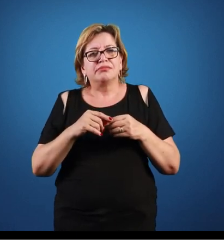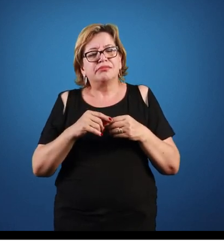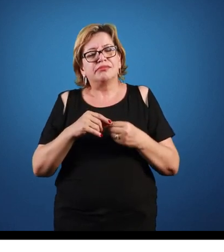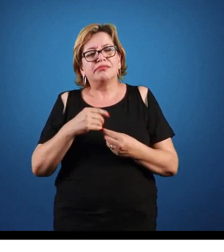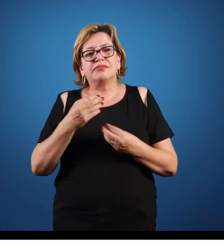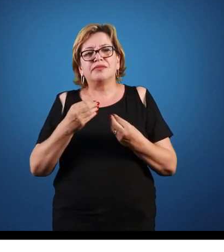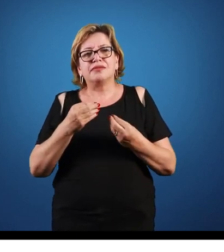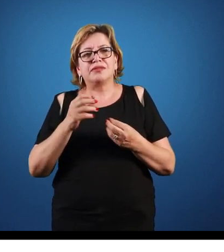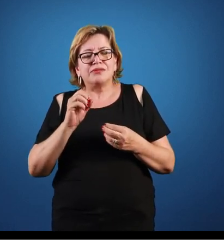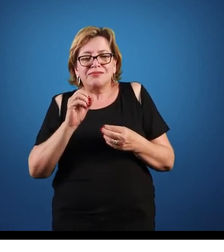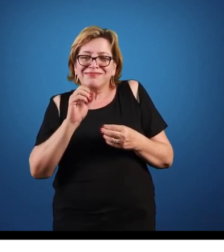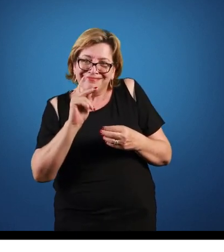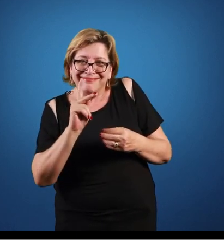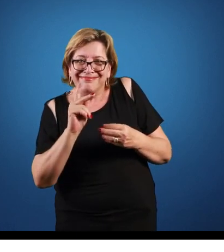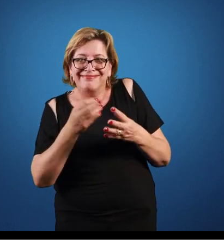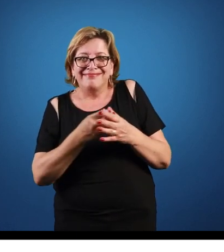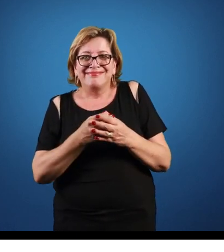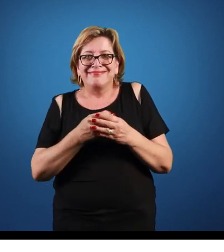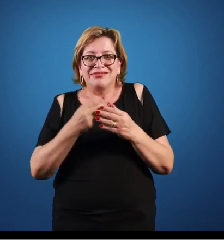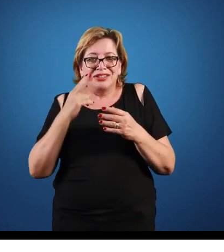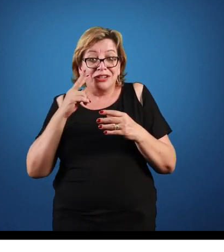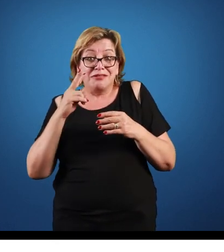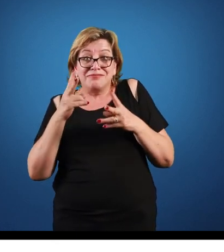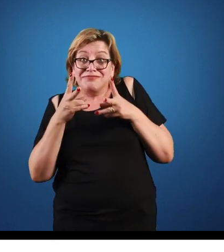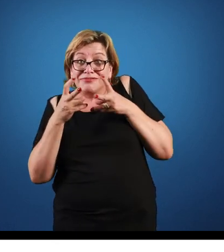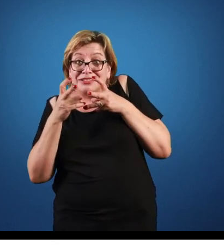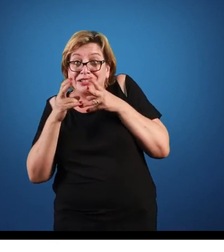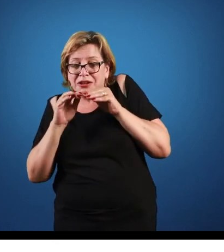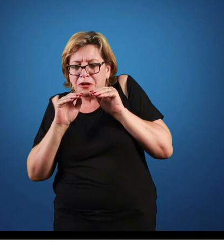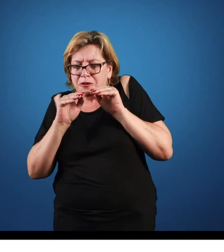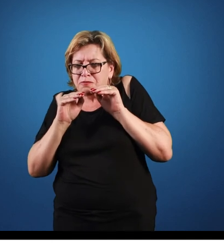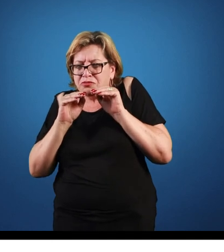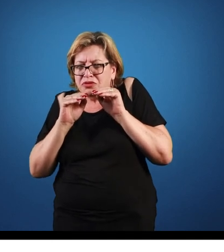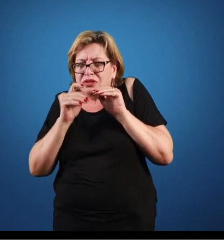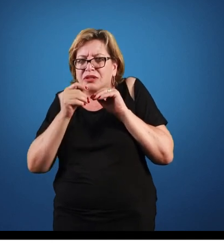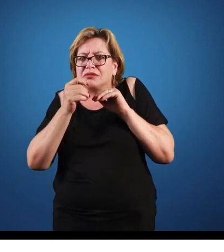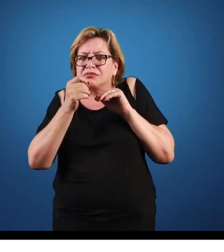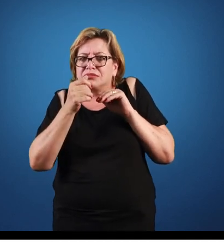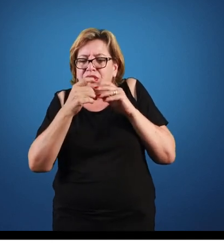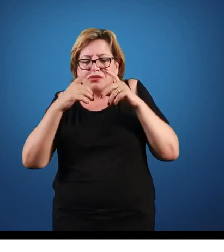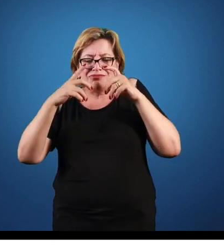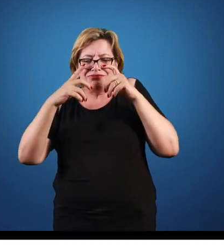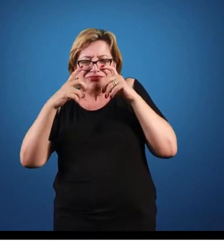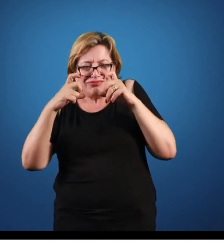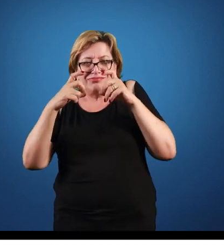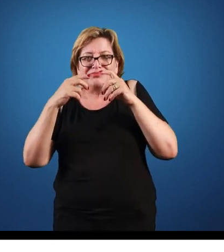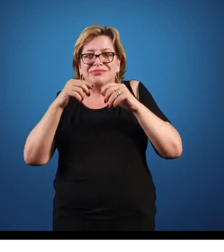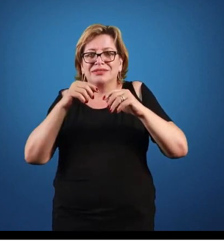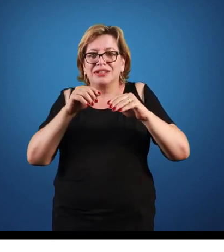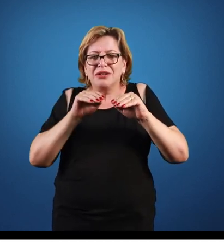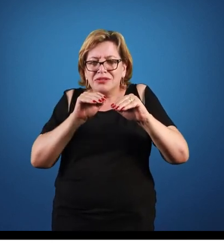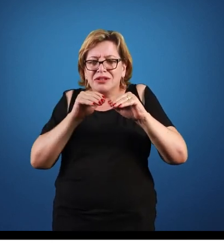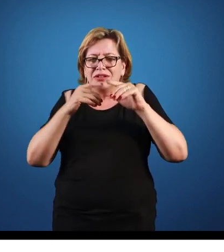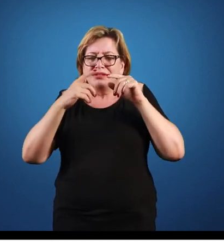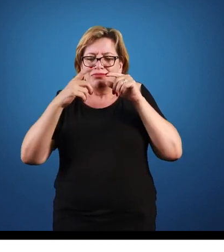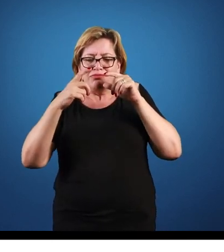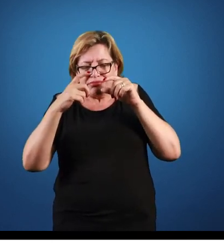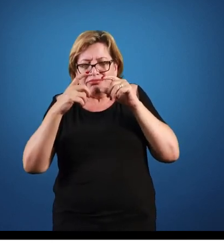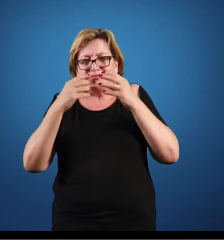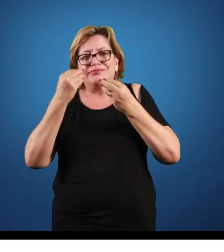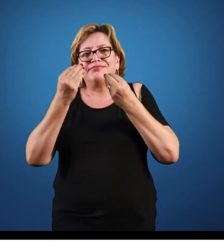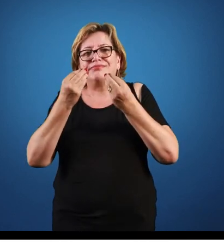que eu percebi que cada movimento e vi que ele faz pequeno eu tiro uma uma fotografia com o meu